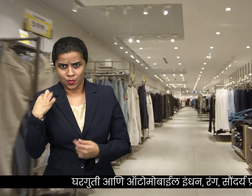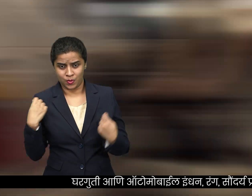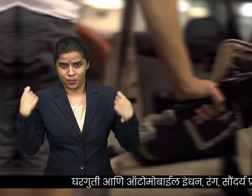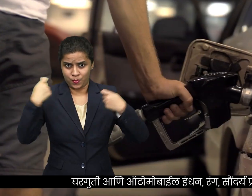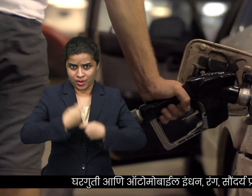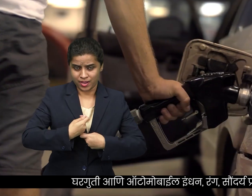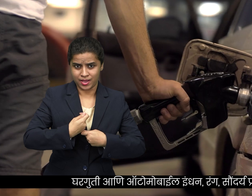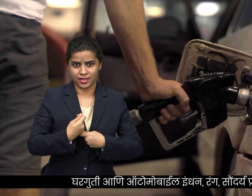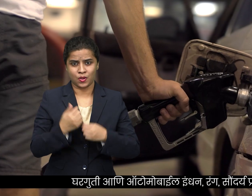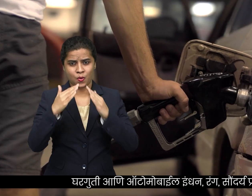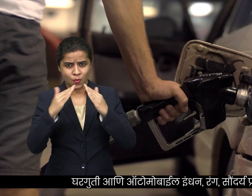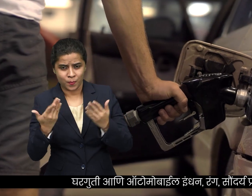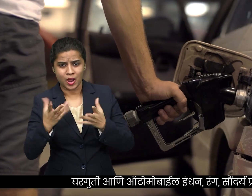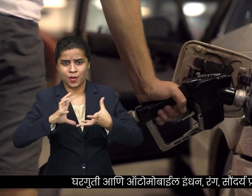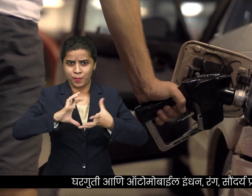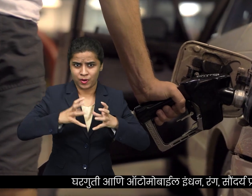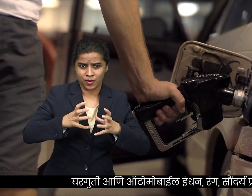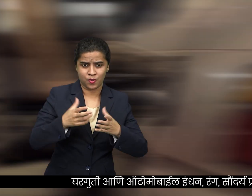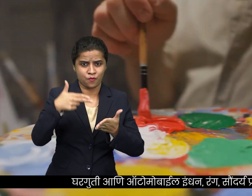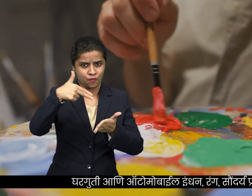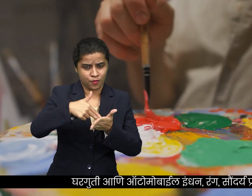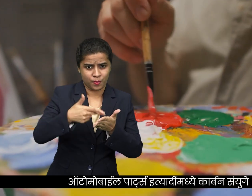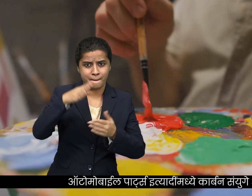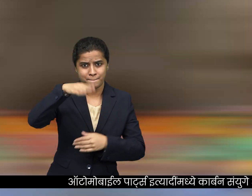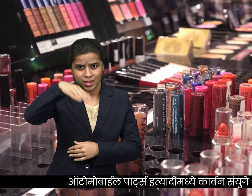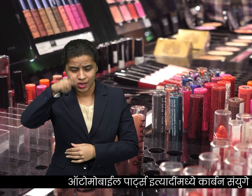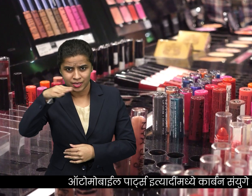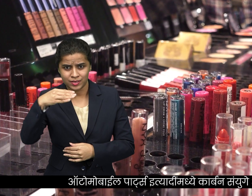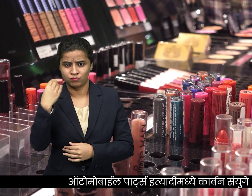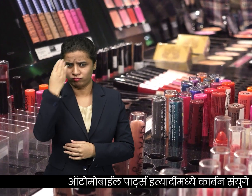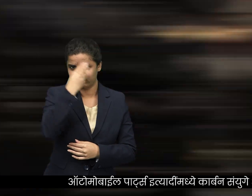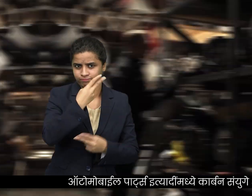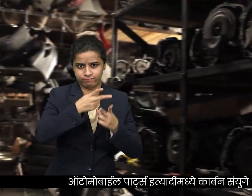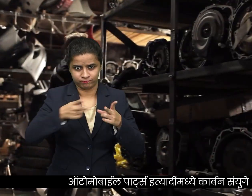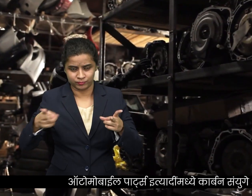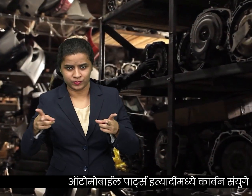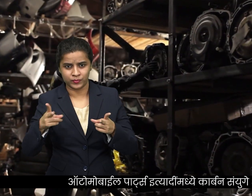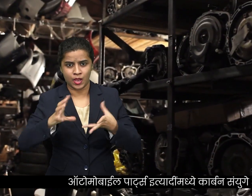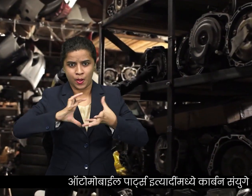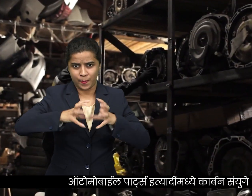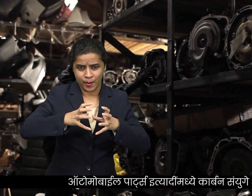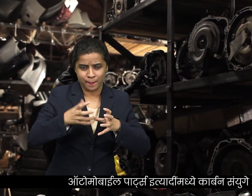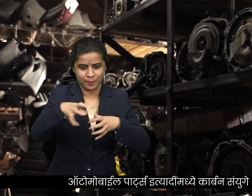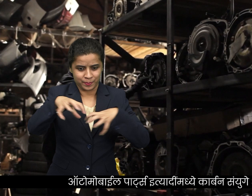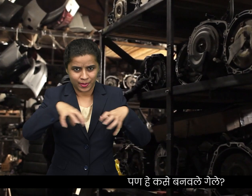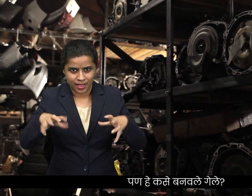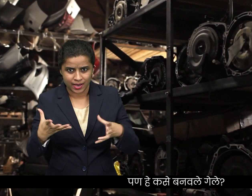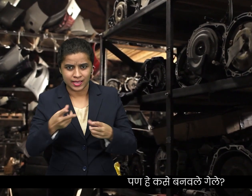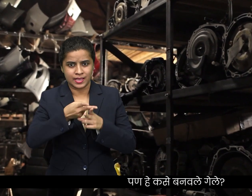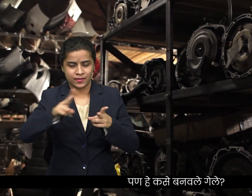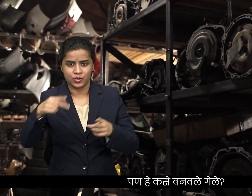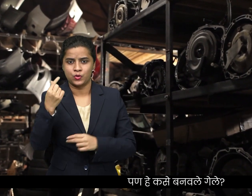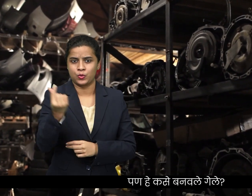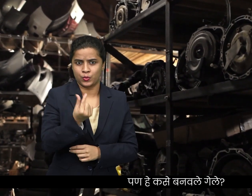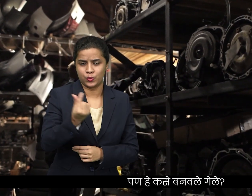आणि ऑटोमोबाईल इंधन, रंग, सौंदर्य प्रसाधने, ऑटोमोबाईल पार्ट्स इत्यादींमध्ये कार्बन संयुगे असतात. पण हे